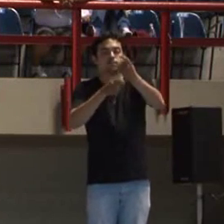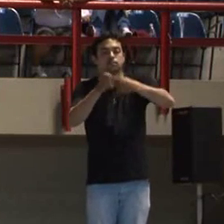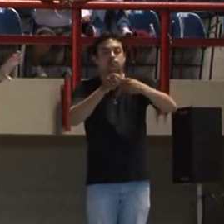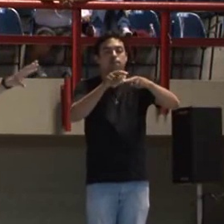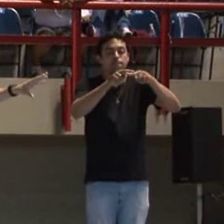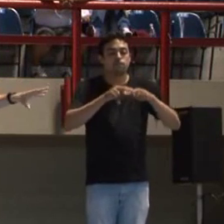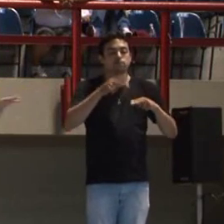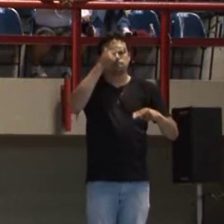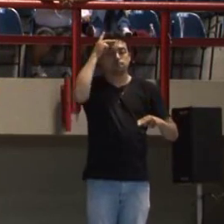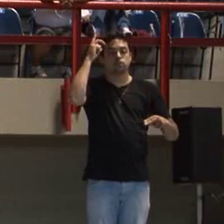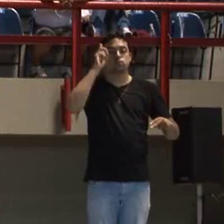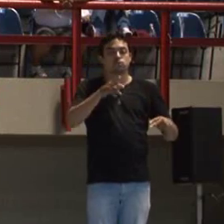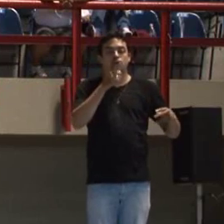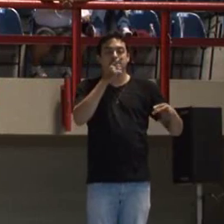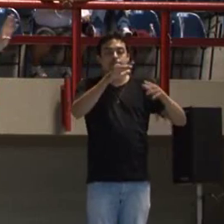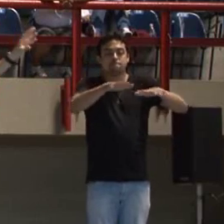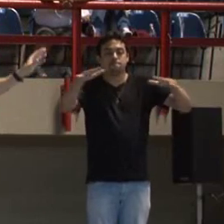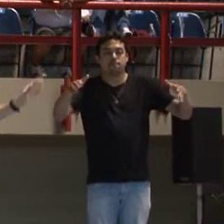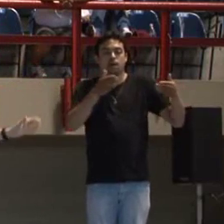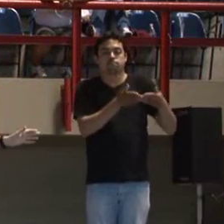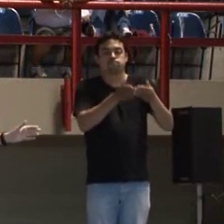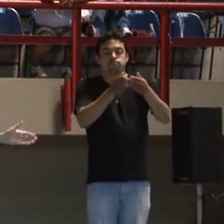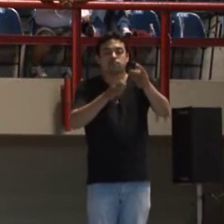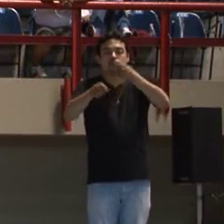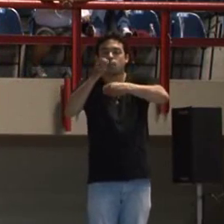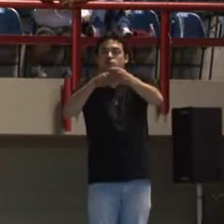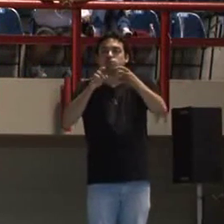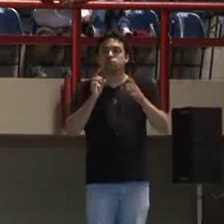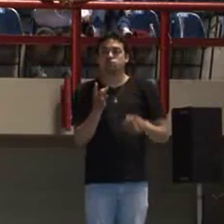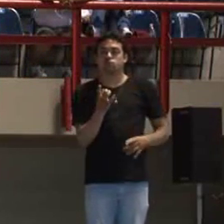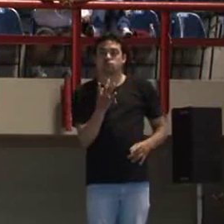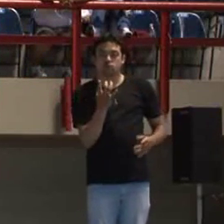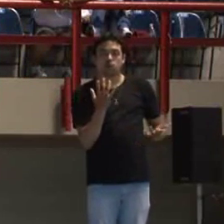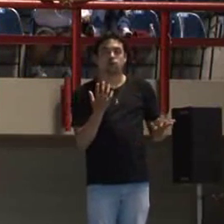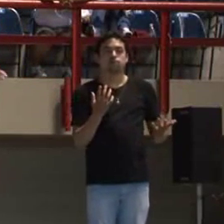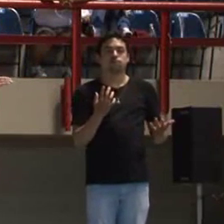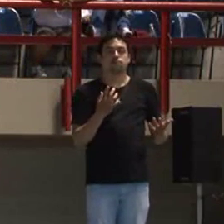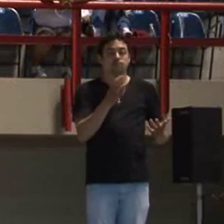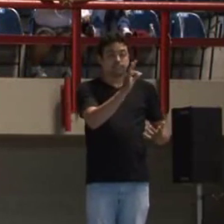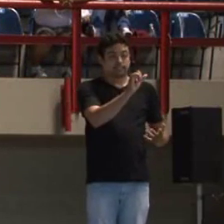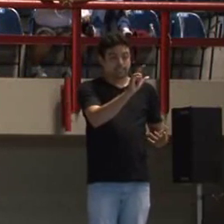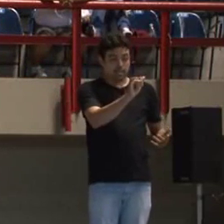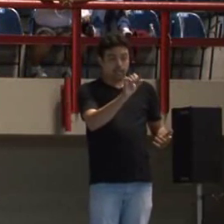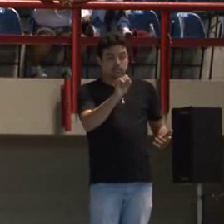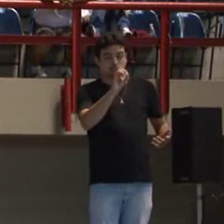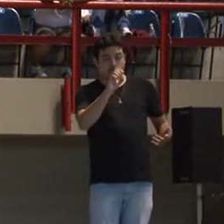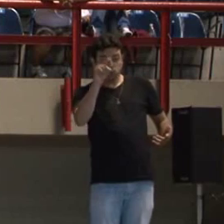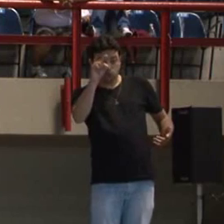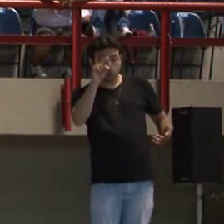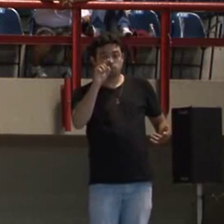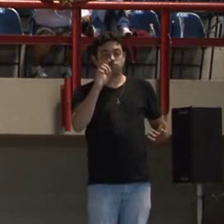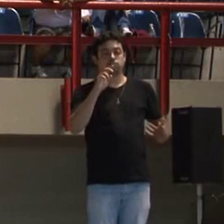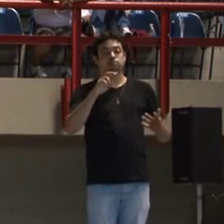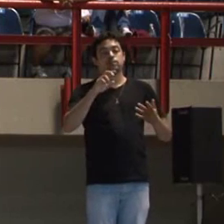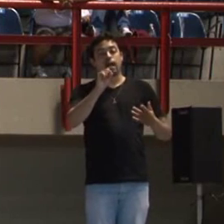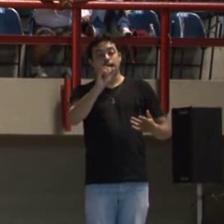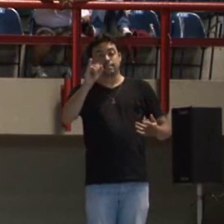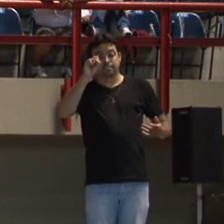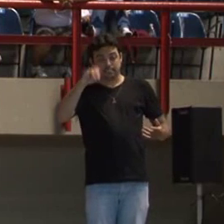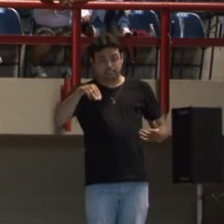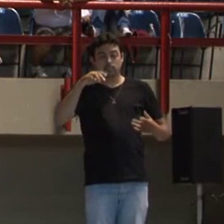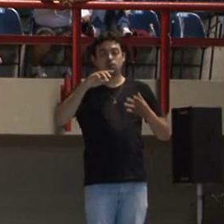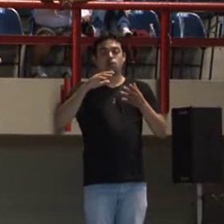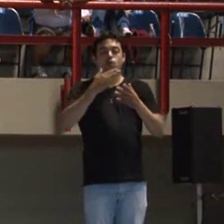cara fica só no mar, né? Aí tá lá só. Mas eu sei que tá lá só é comércio marítimo. E cracia é governo. O governo